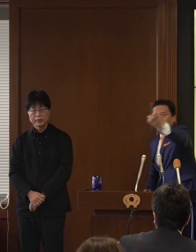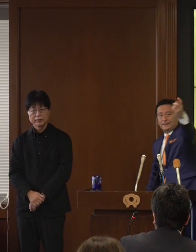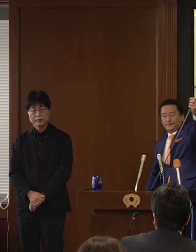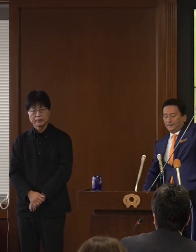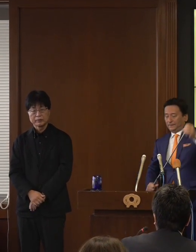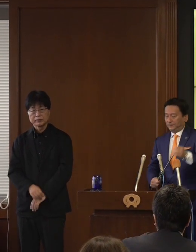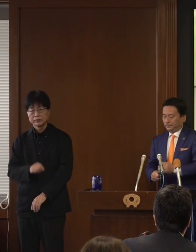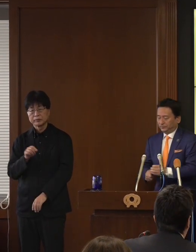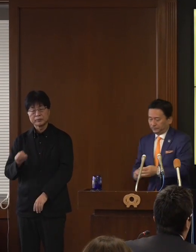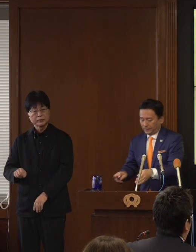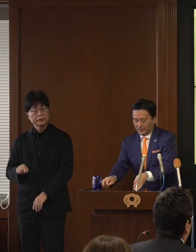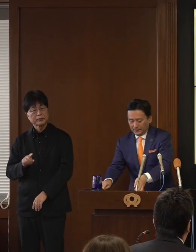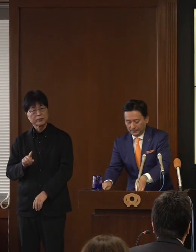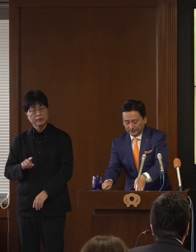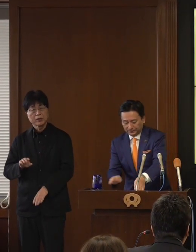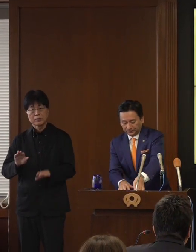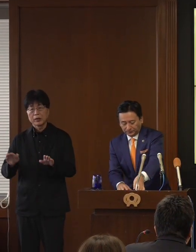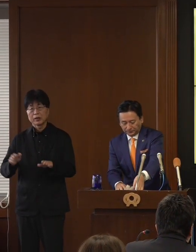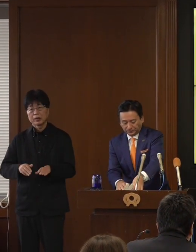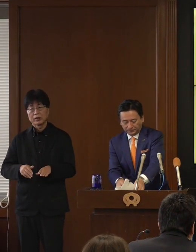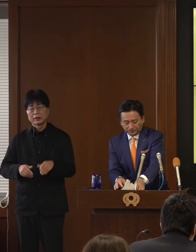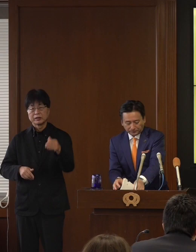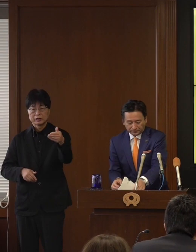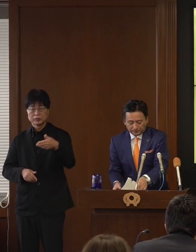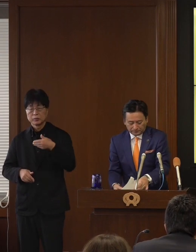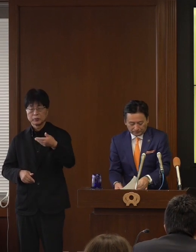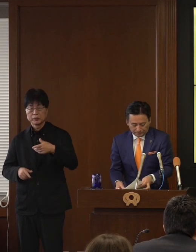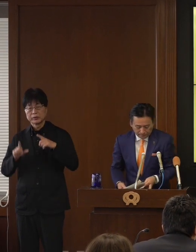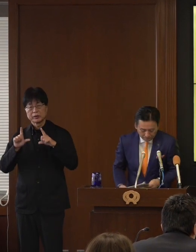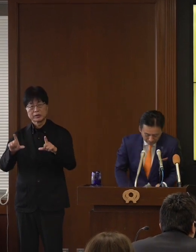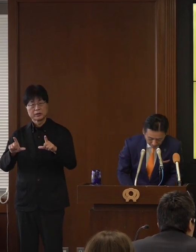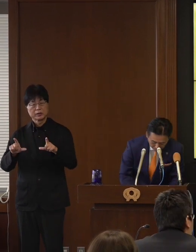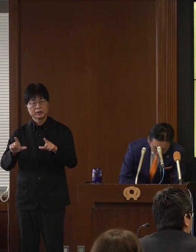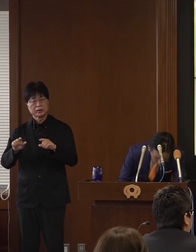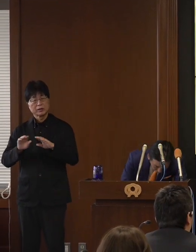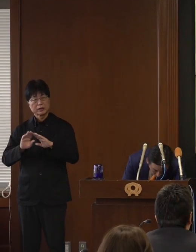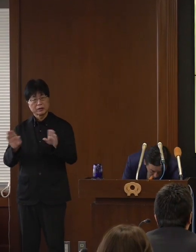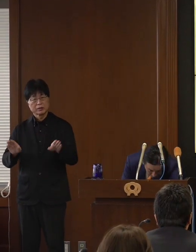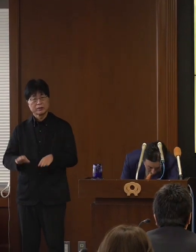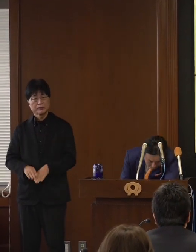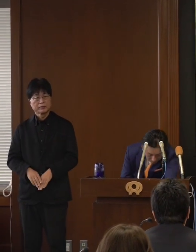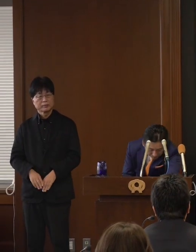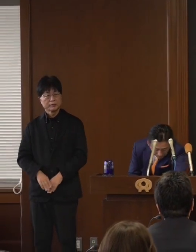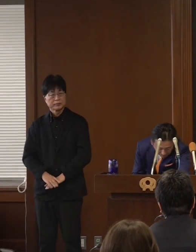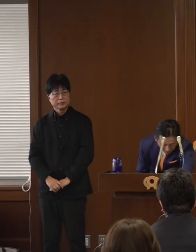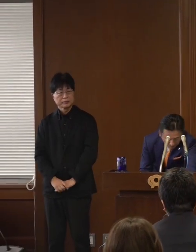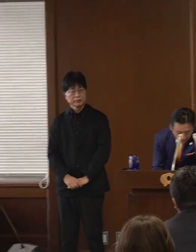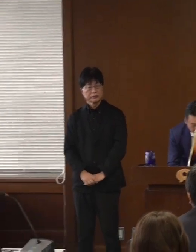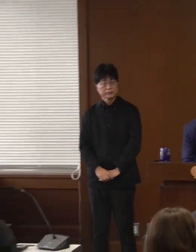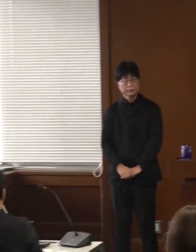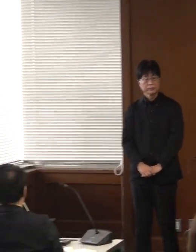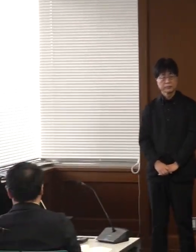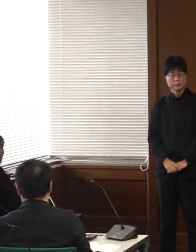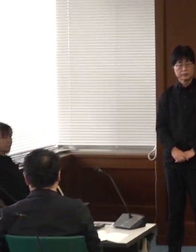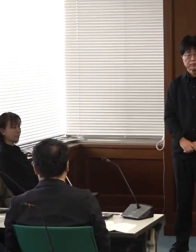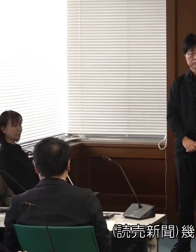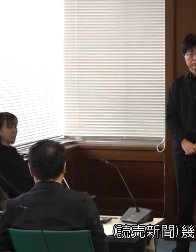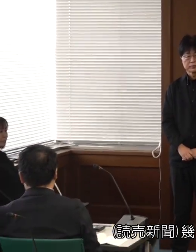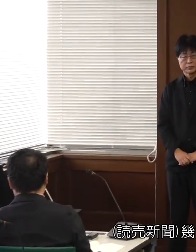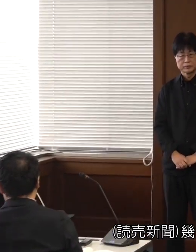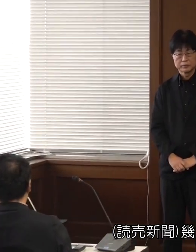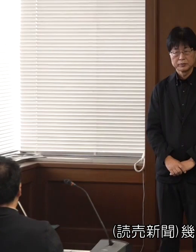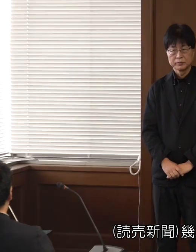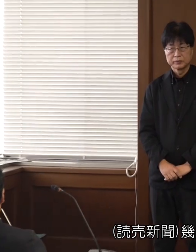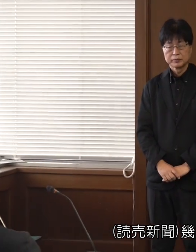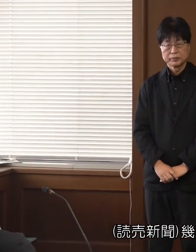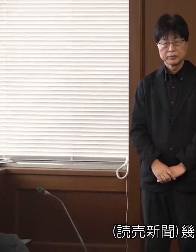ます。それではただいまから質問をお受けいたします。まず患者さんからお願いいたします。 私は読売新